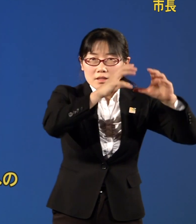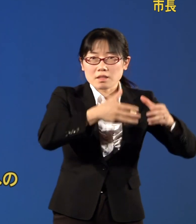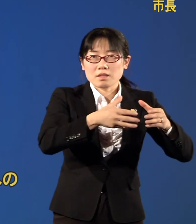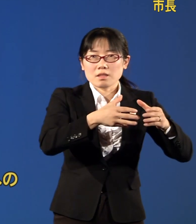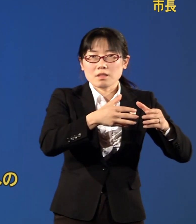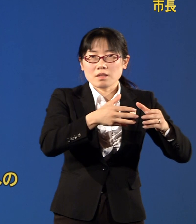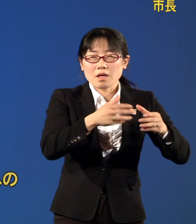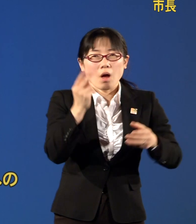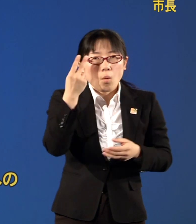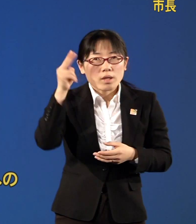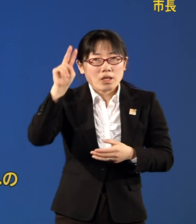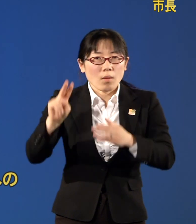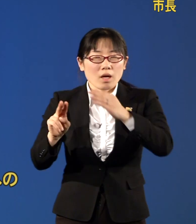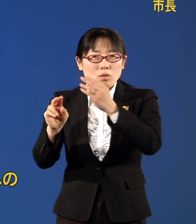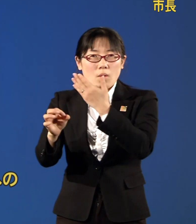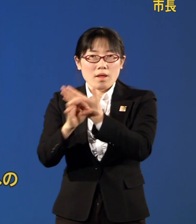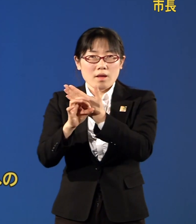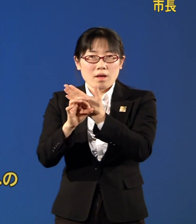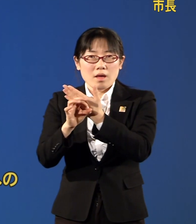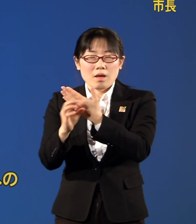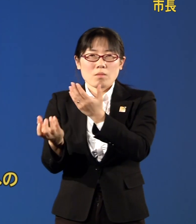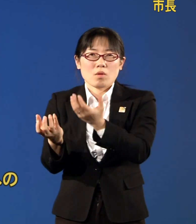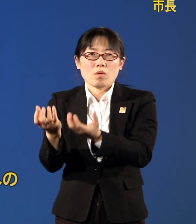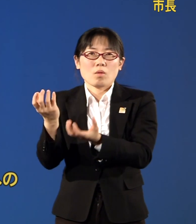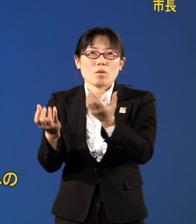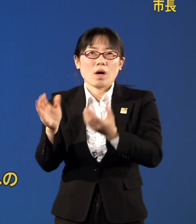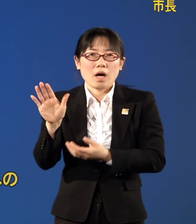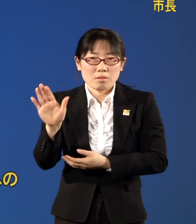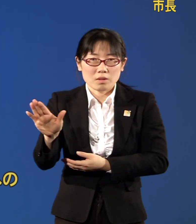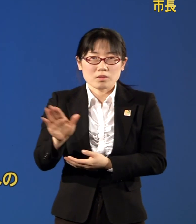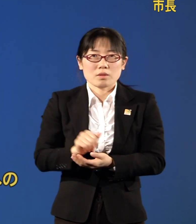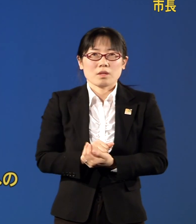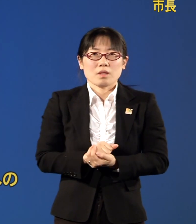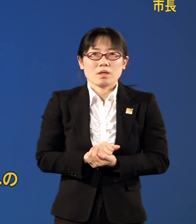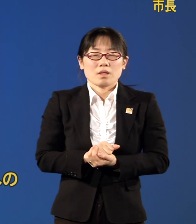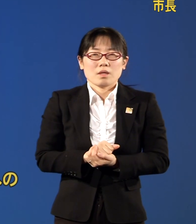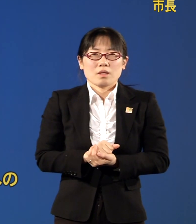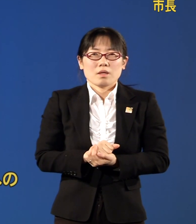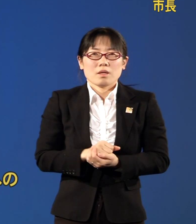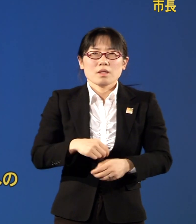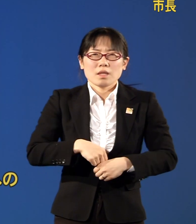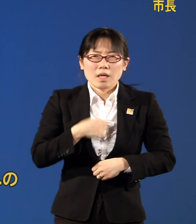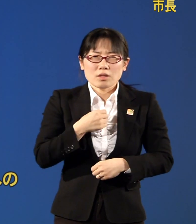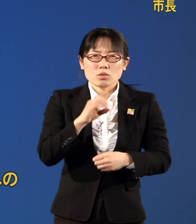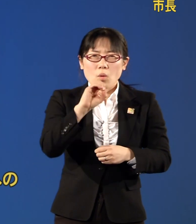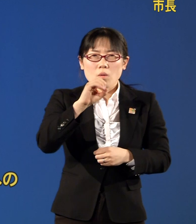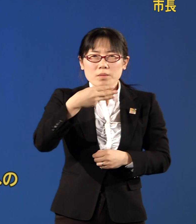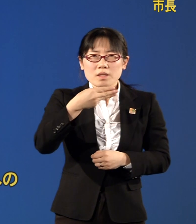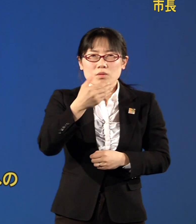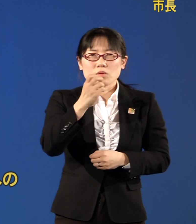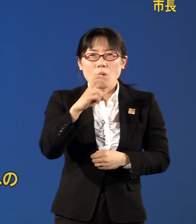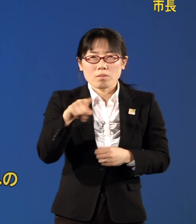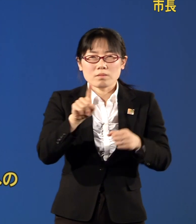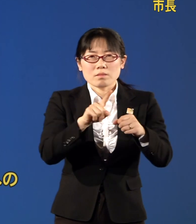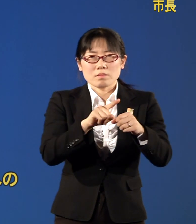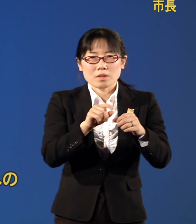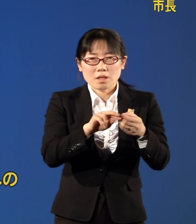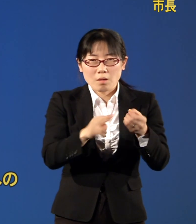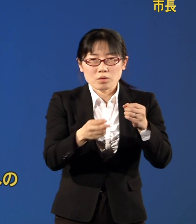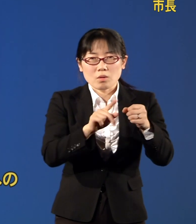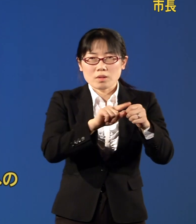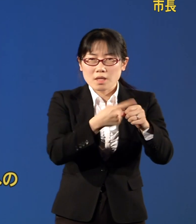沖縄の例でもそういうケースが出ておりますので、正しくオミクロン株の性